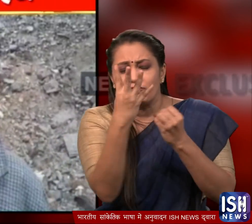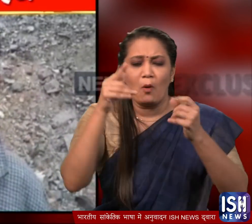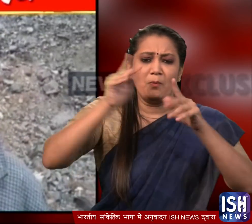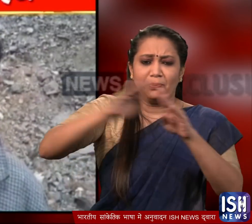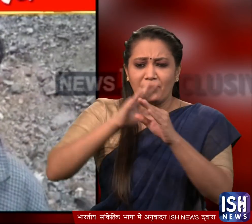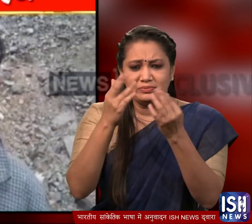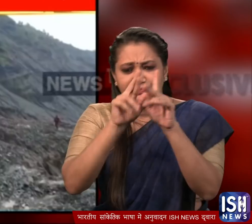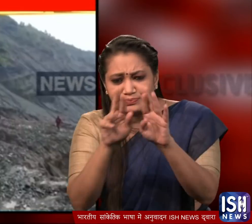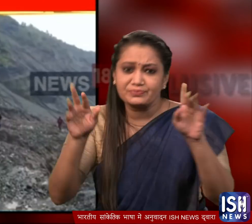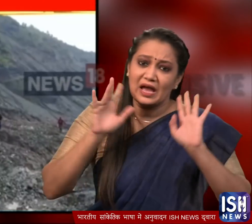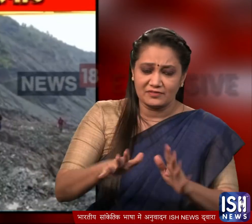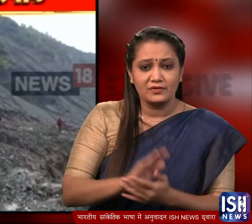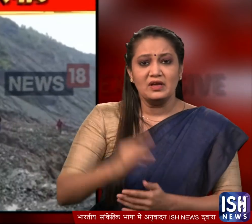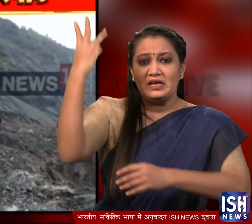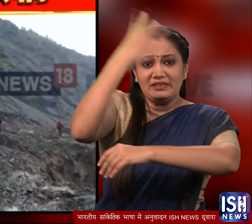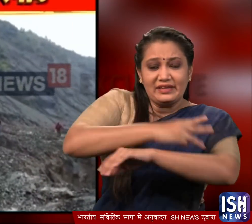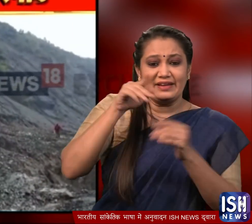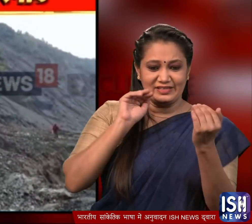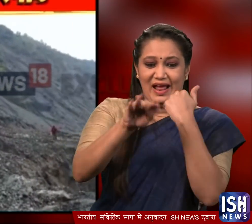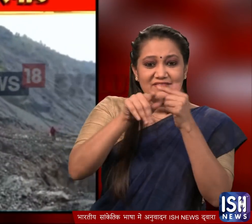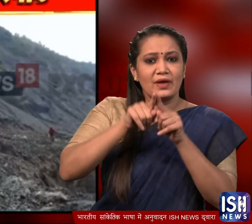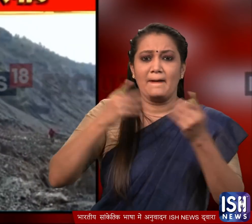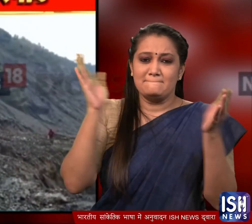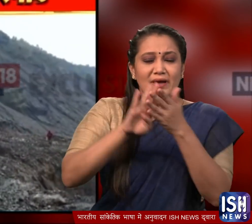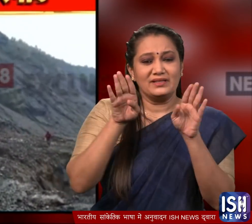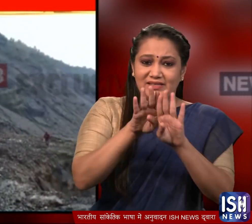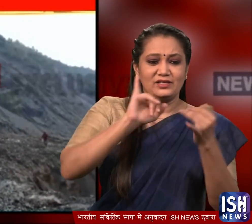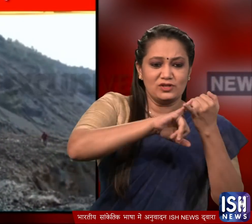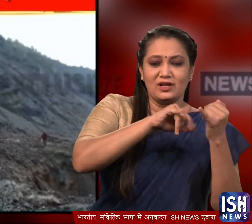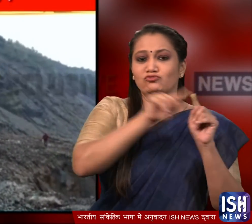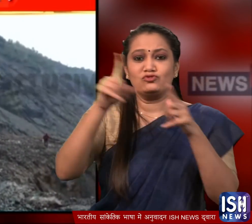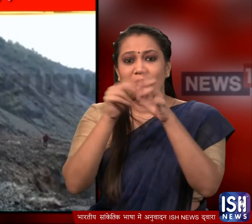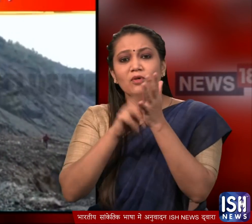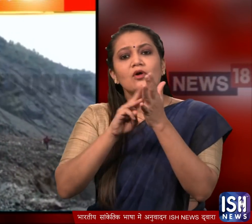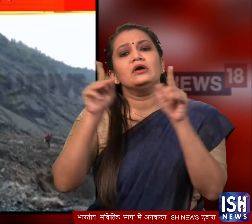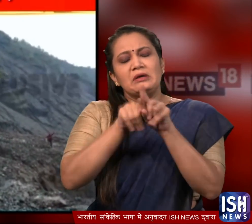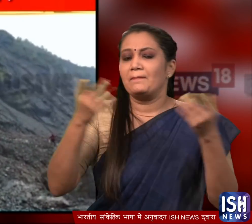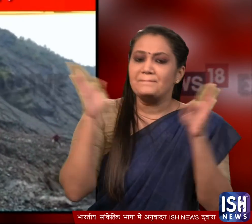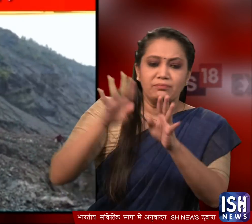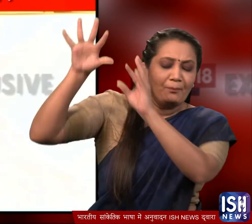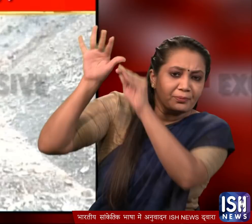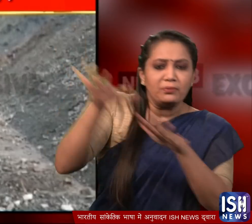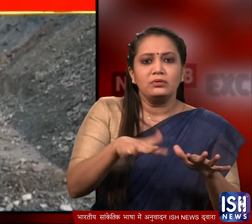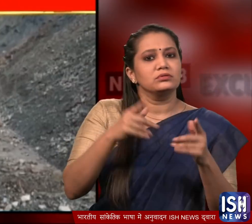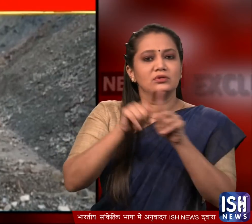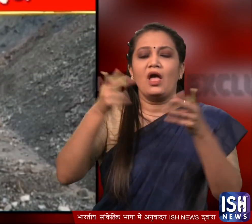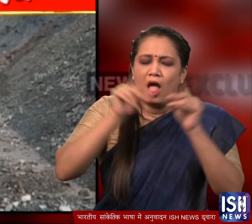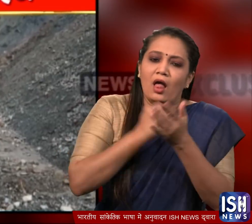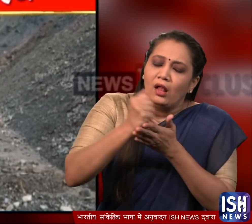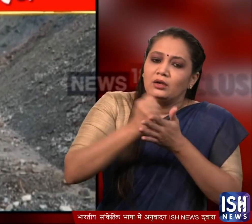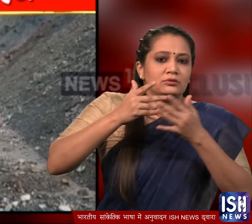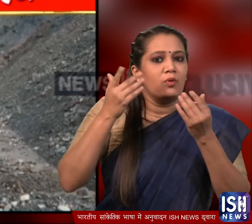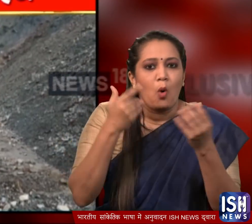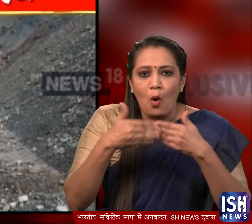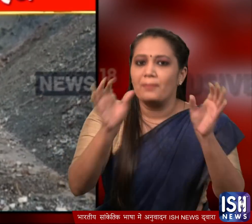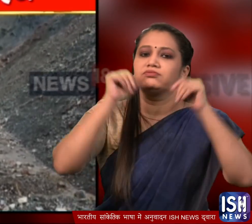बुरी तरीके से नुकसान हुआ है। पिछले 3 दिन से बंद पड़े जम्मू श्रीनगर हाईवे पर भी कुछ जगहों पर पहाड़ खिसकने की घटनाएं हुई और तमाम कोशिशों के